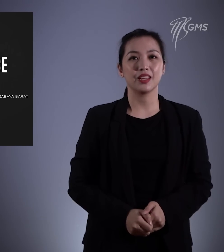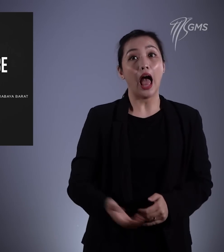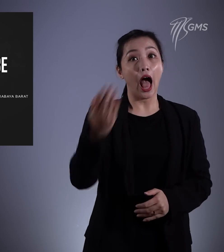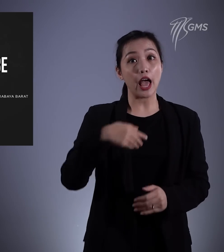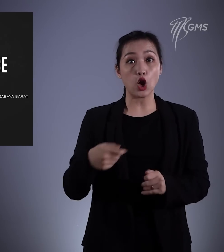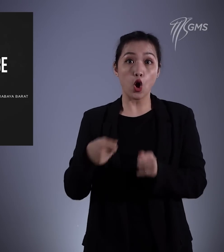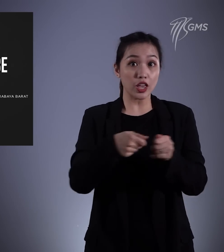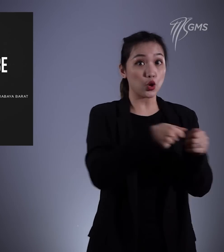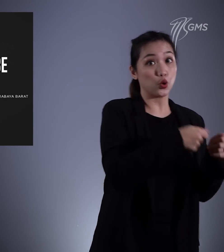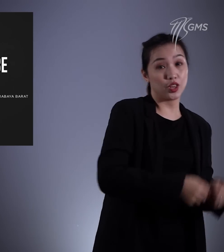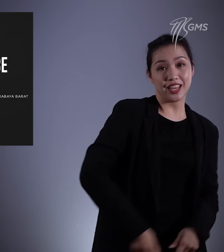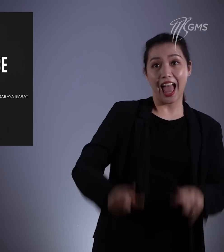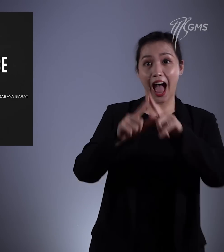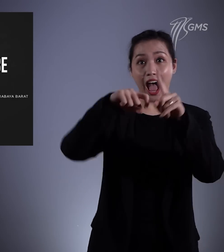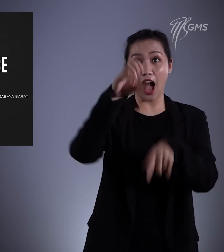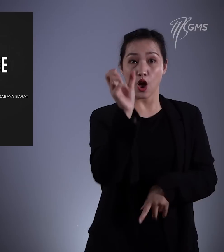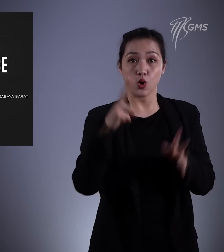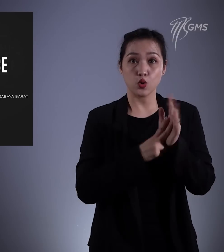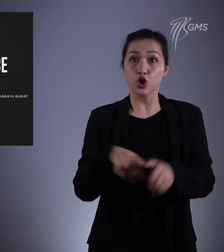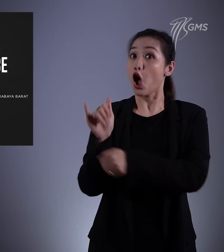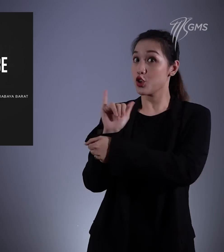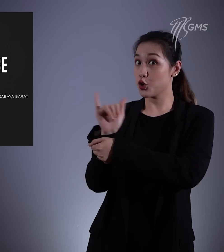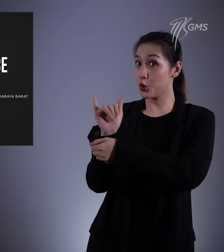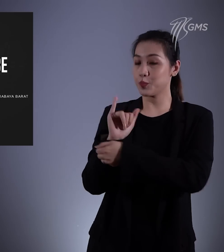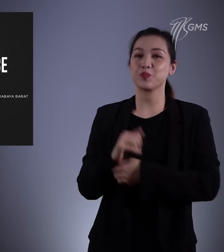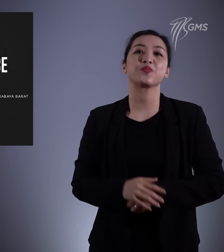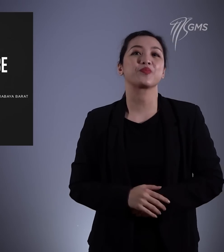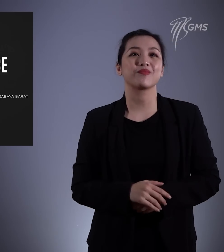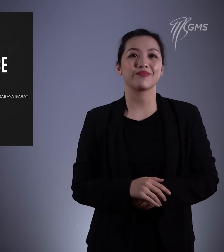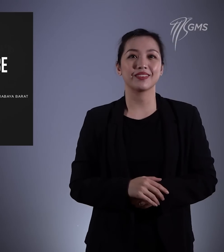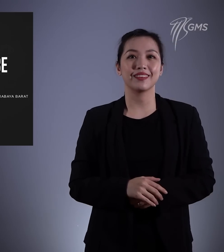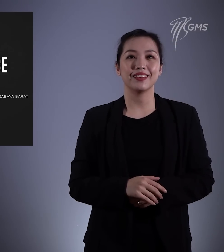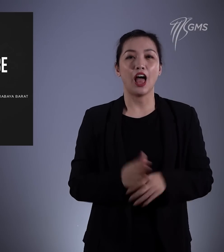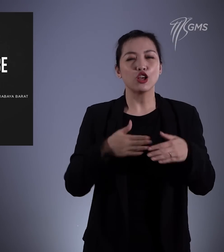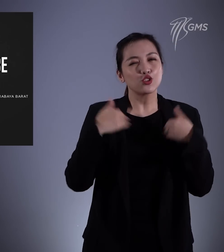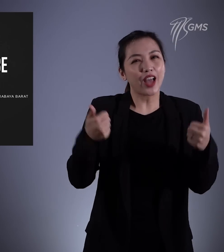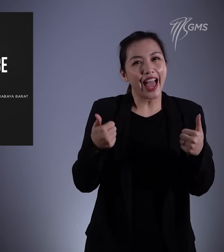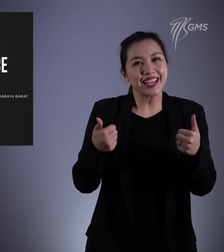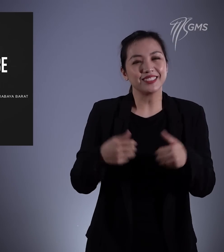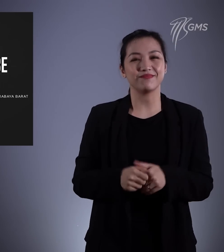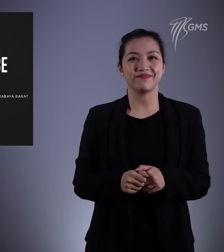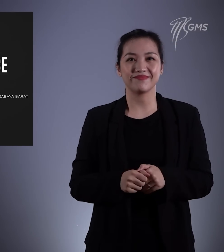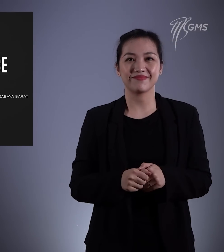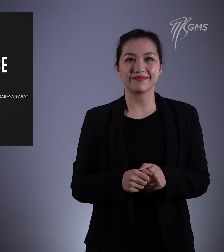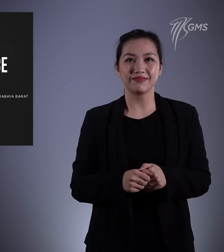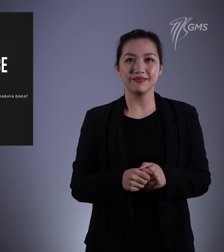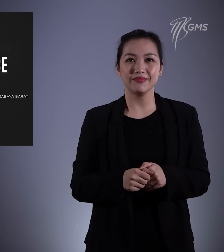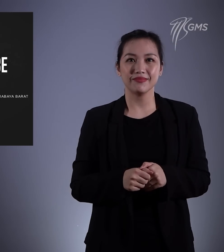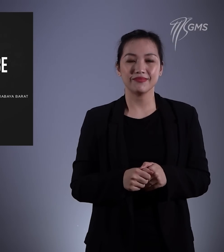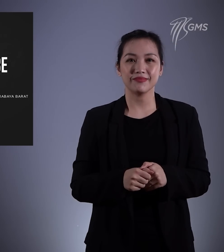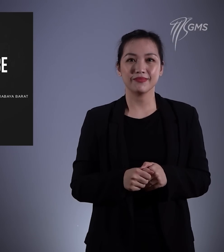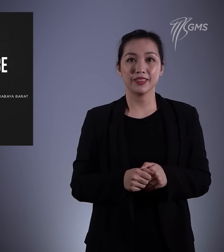follow akun YouTube gms.church. Jangan lupa untuk like, share, dan subscribe supaya Anda